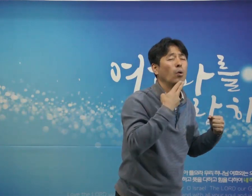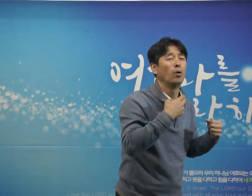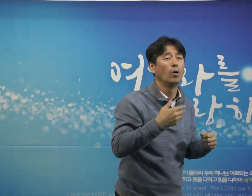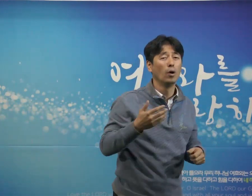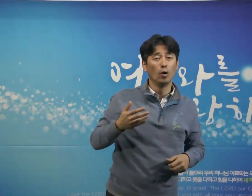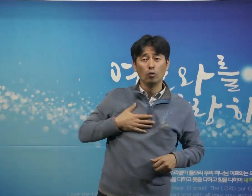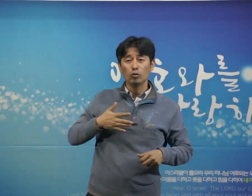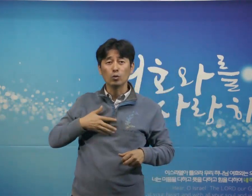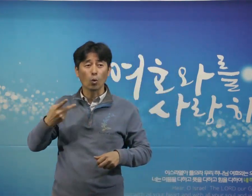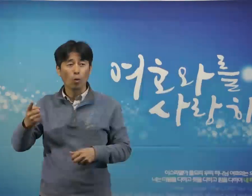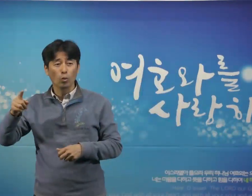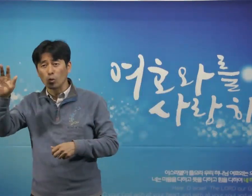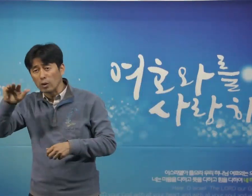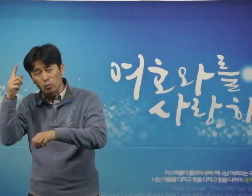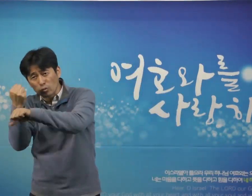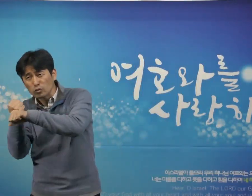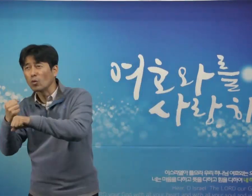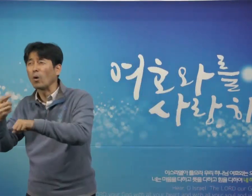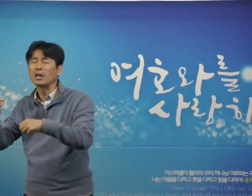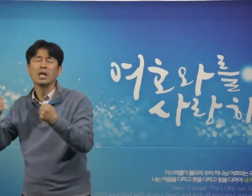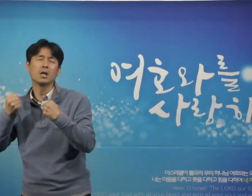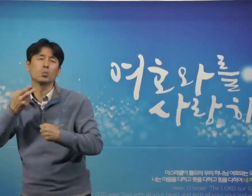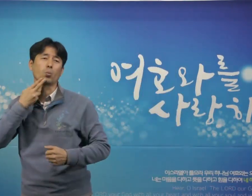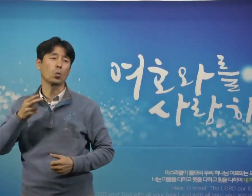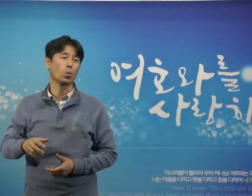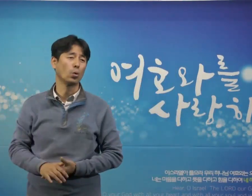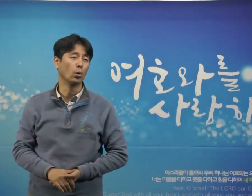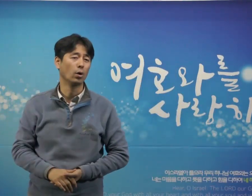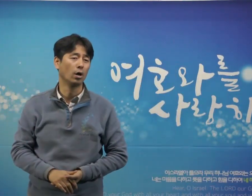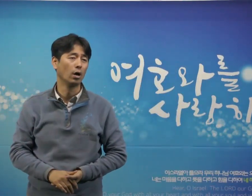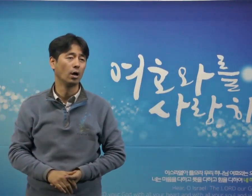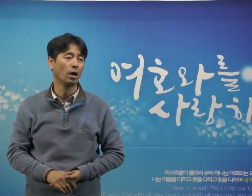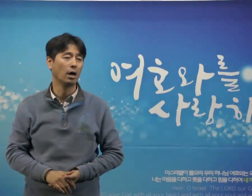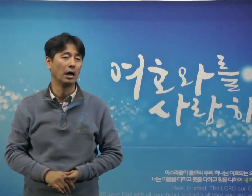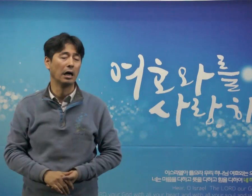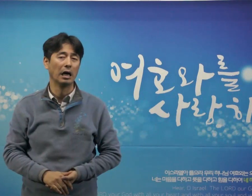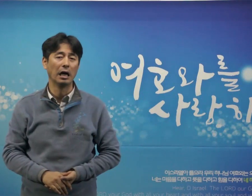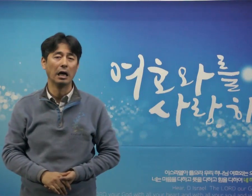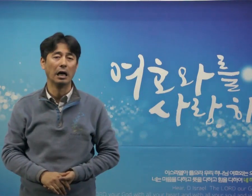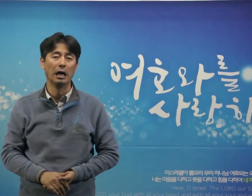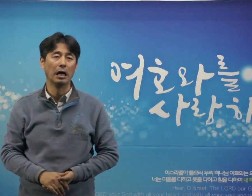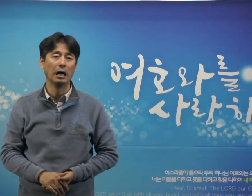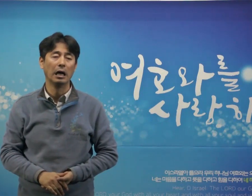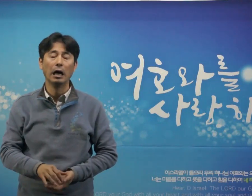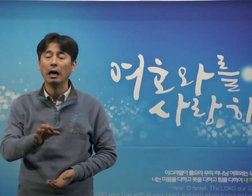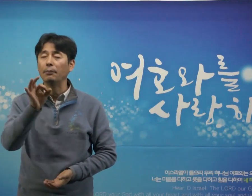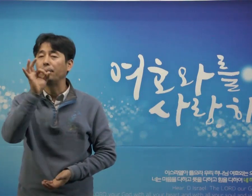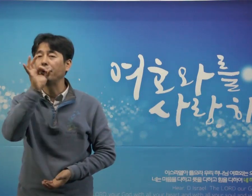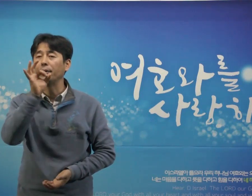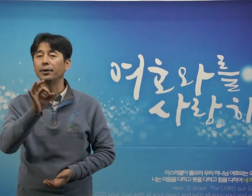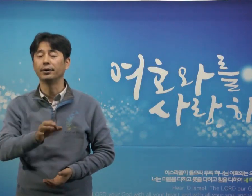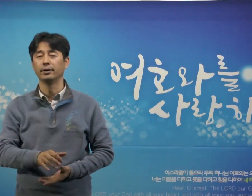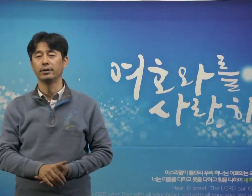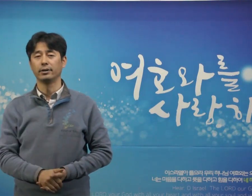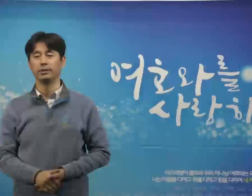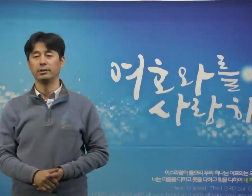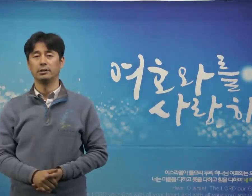기독교 한국 수어 연구원도 있고 저희도 이제 총회에서 수화 연구원, 성경 연구원을